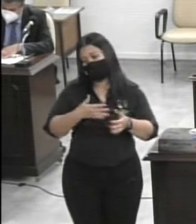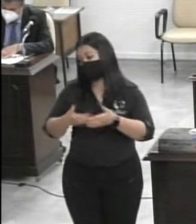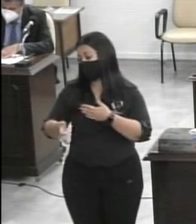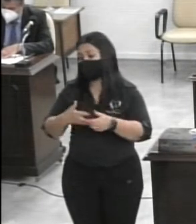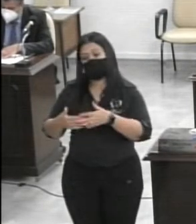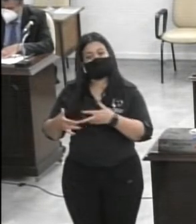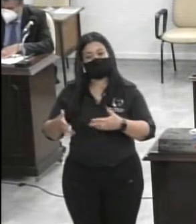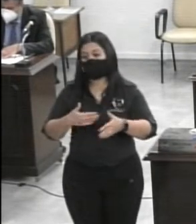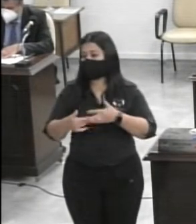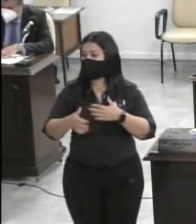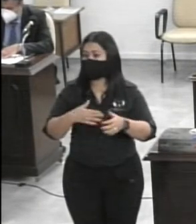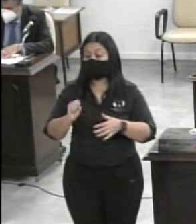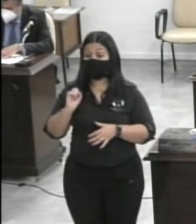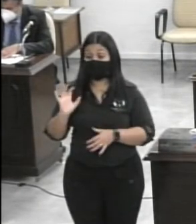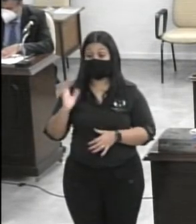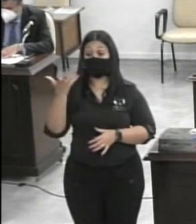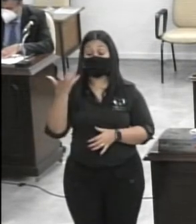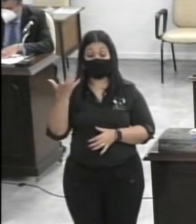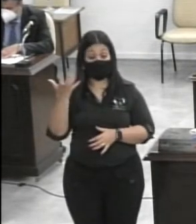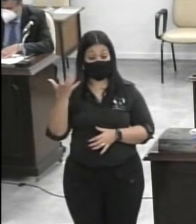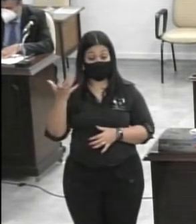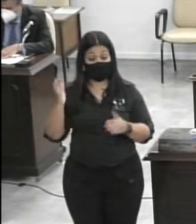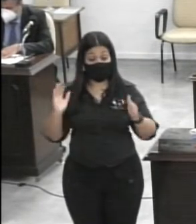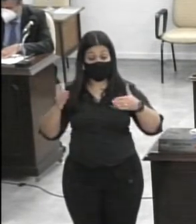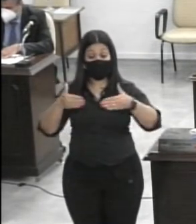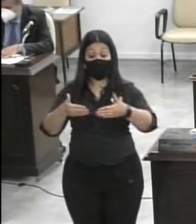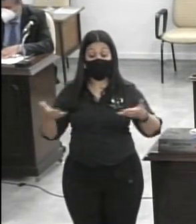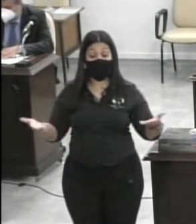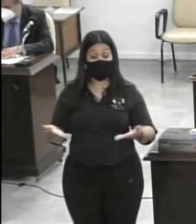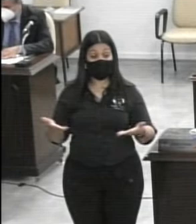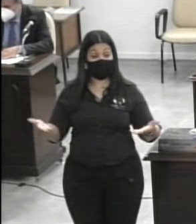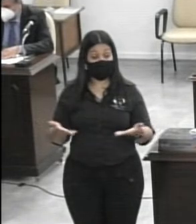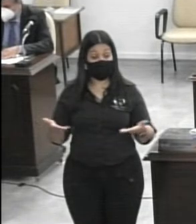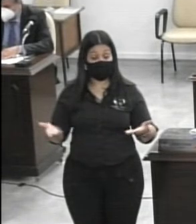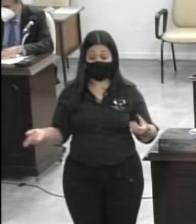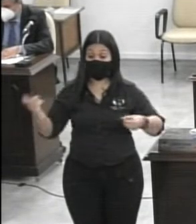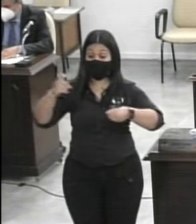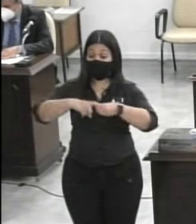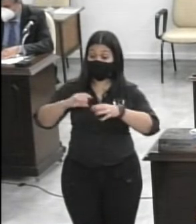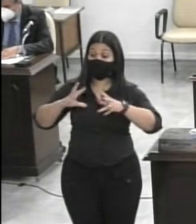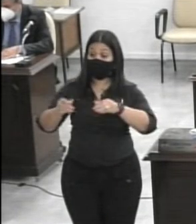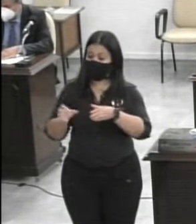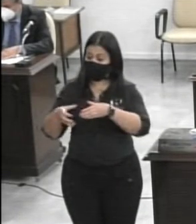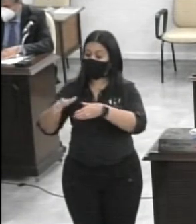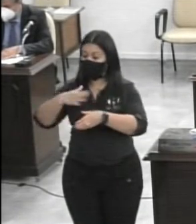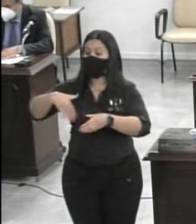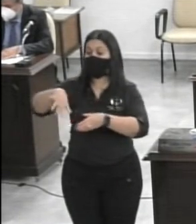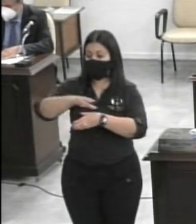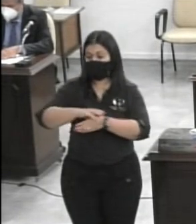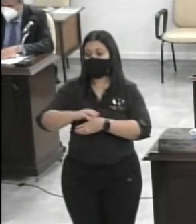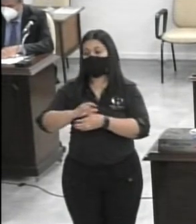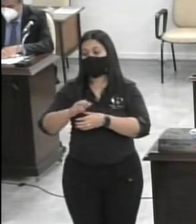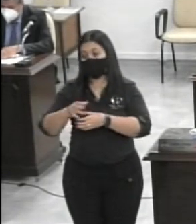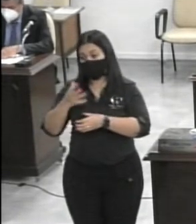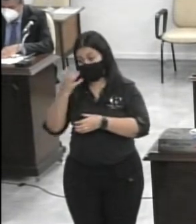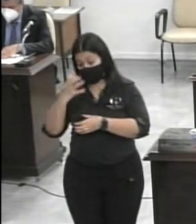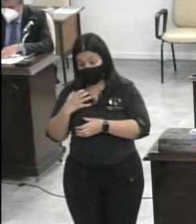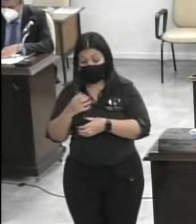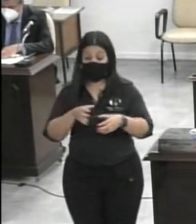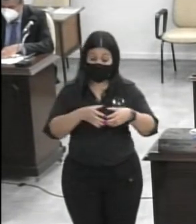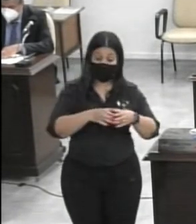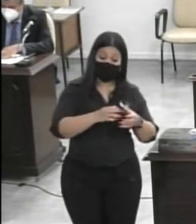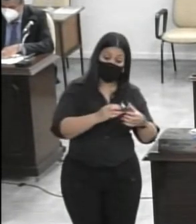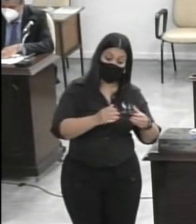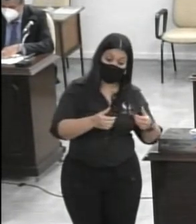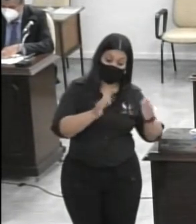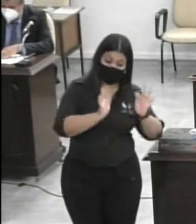Se a decisão fosse de voltar tudo agora, tudo, ia ter uma parte que ia desagradar, ia ter as discussões, ia ter os porquês, por que